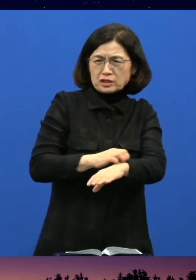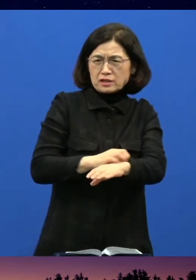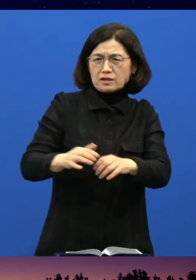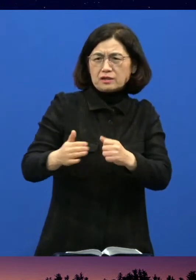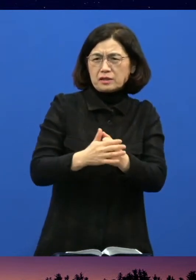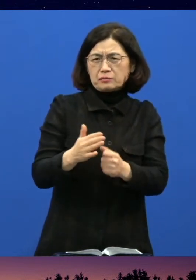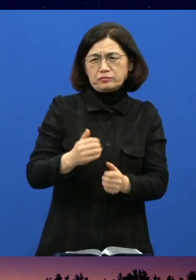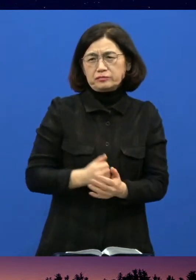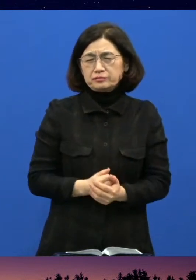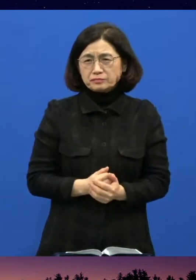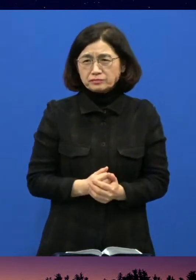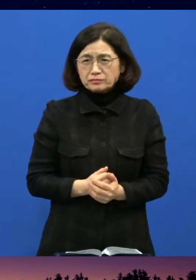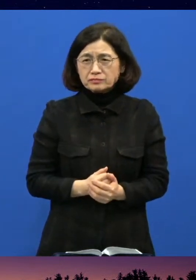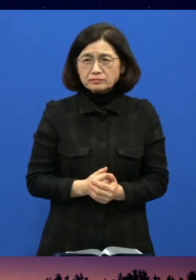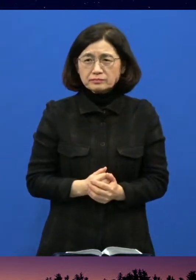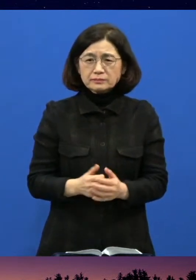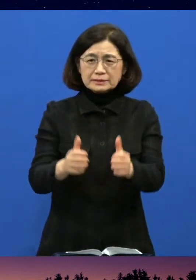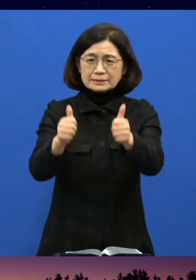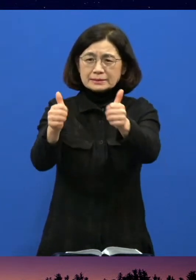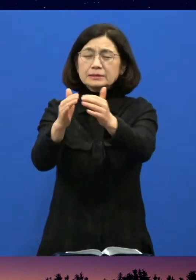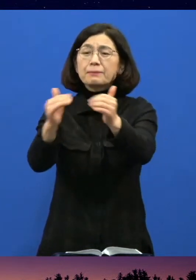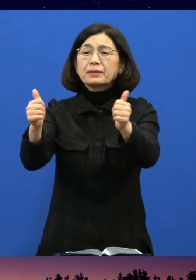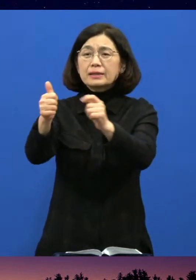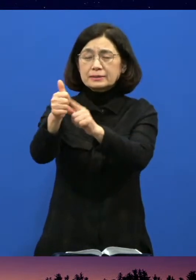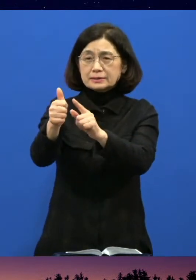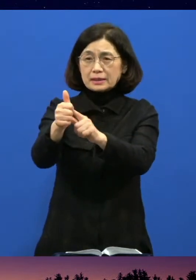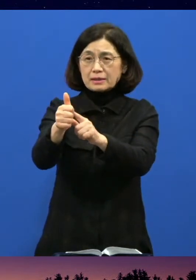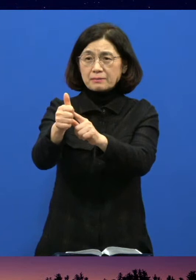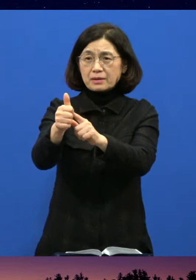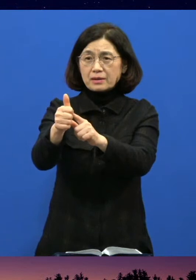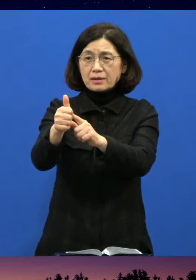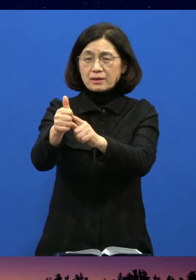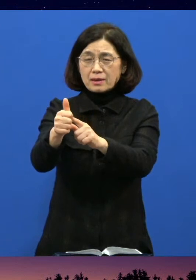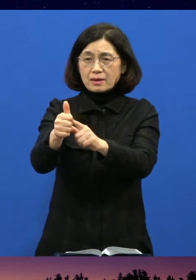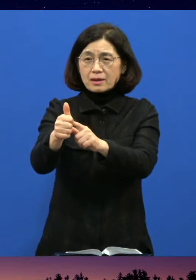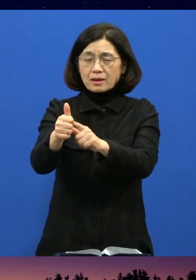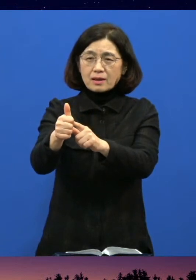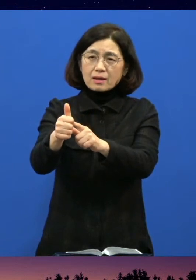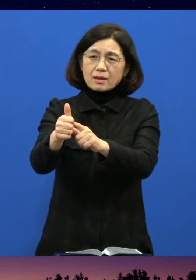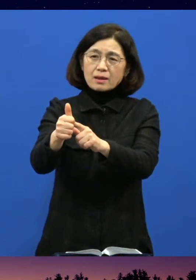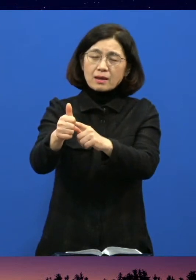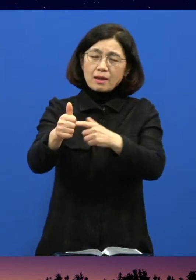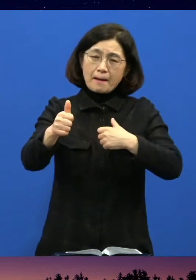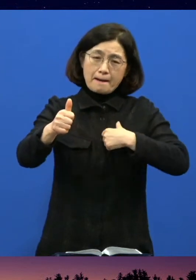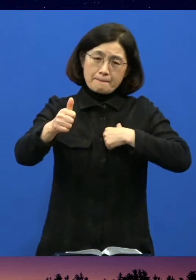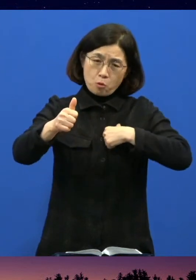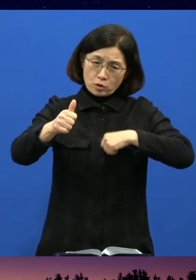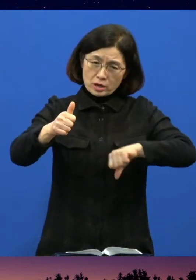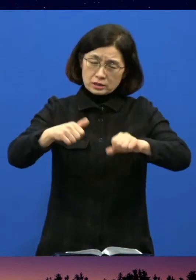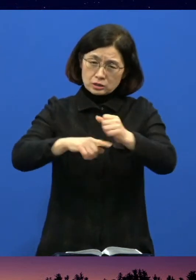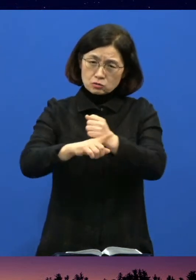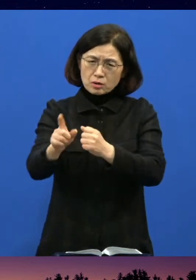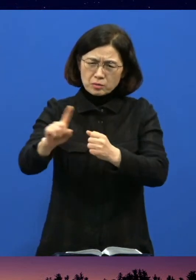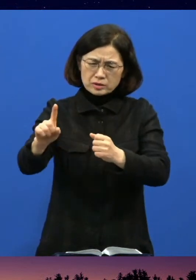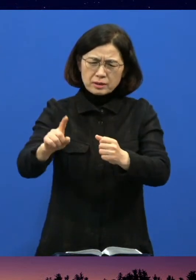손을 든 이유가 뭡니까? 재판장이 자기가 힘이 없어서 손 든 게 아니고 번거롭게 하네. 이 과부가 나를 번거롭게